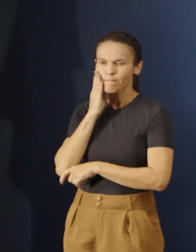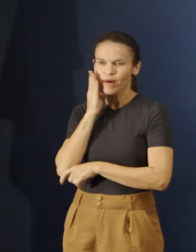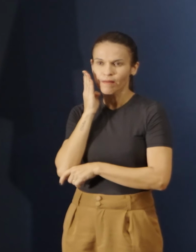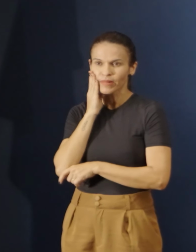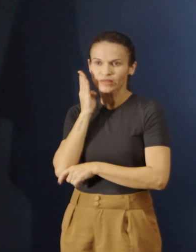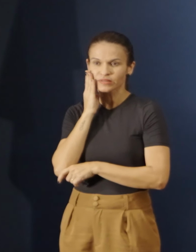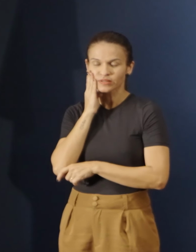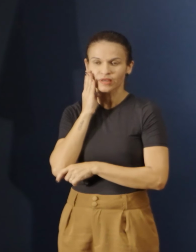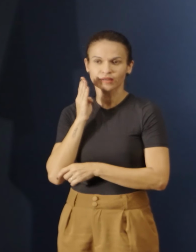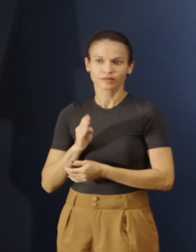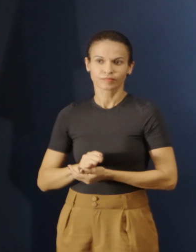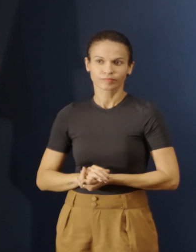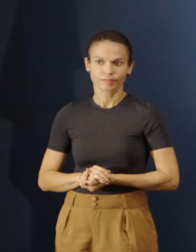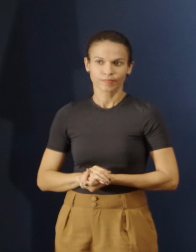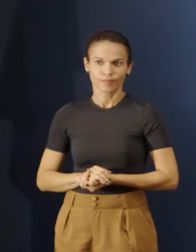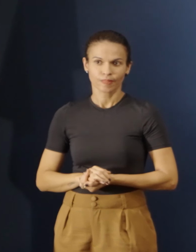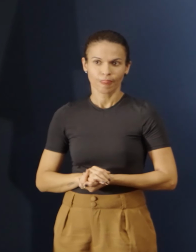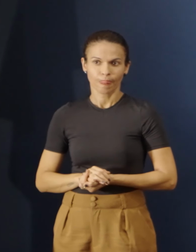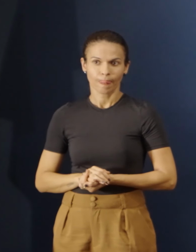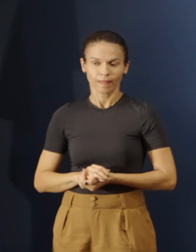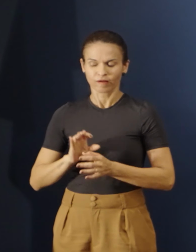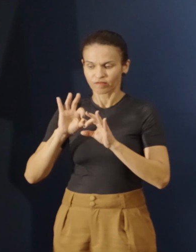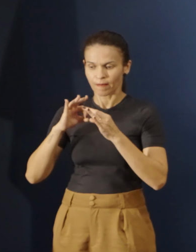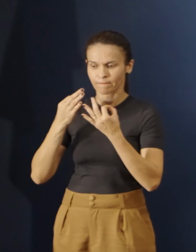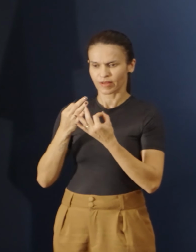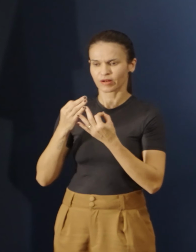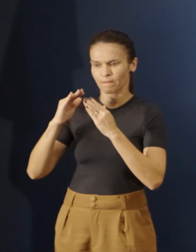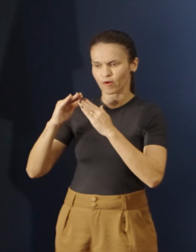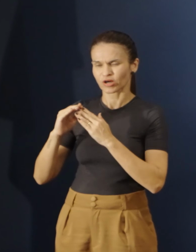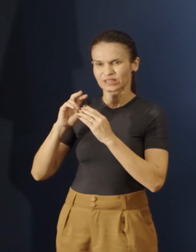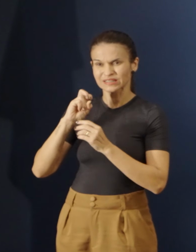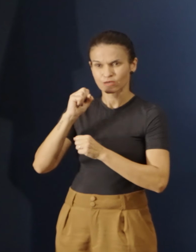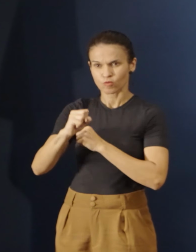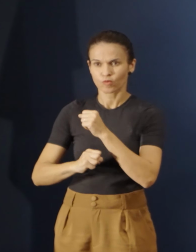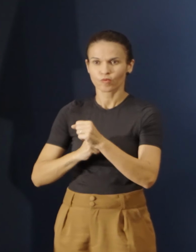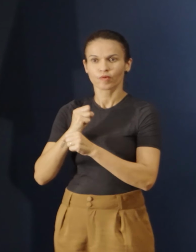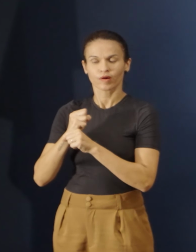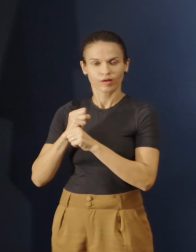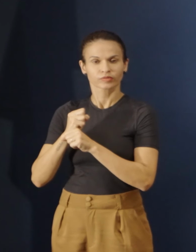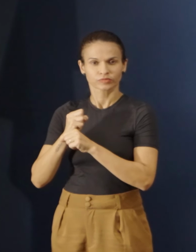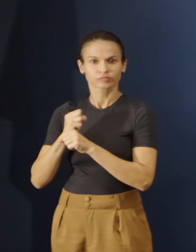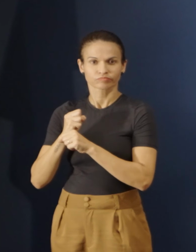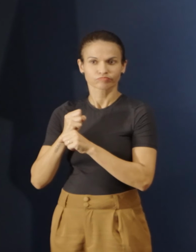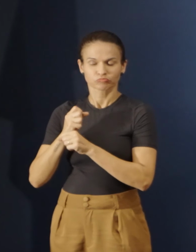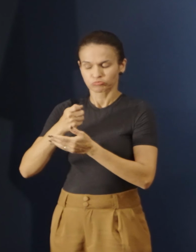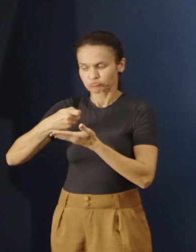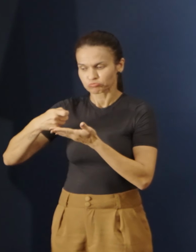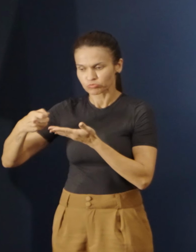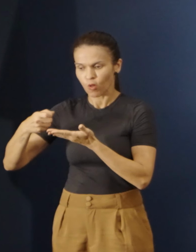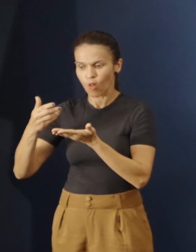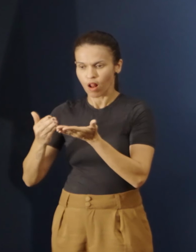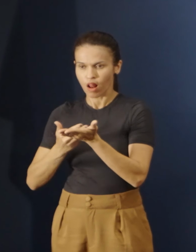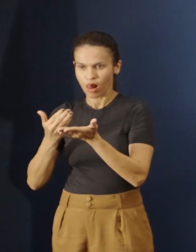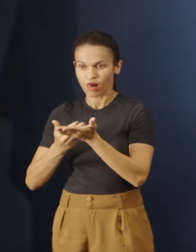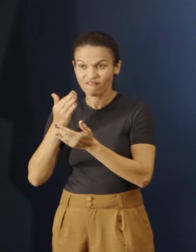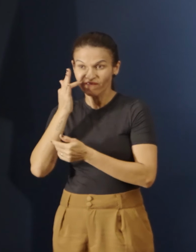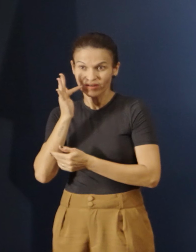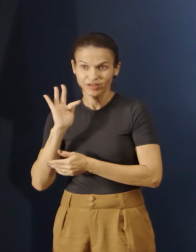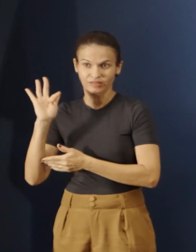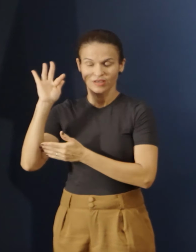Bernanos fica com a família dele, mora 5 anos em Barbacena. Inclusive, uma boa parte da obra de Georges Bernanos, escrita em